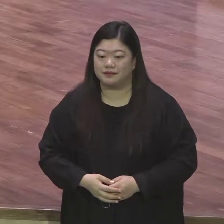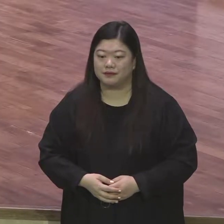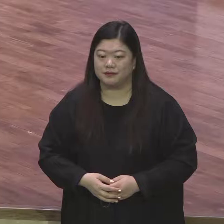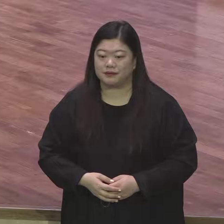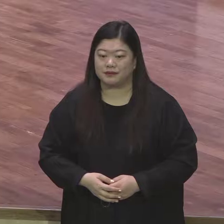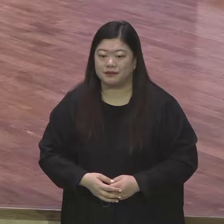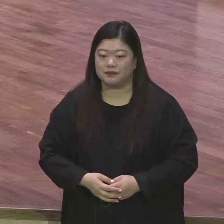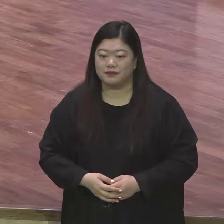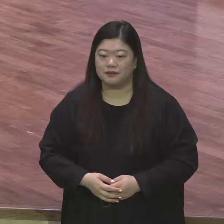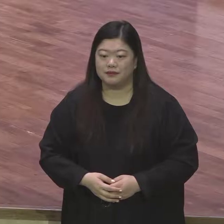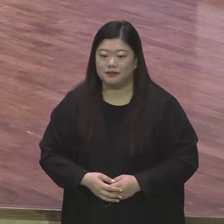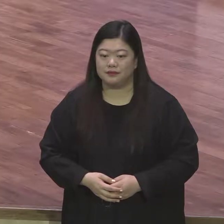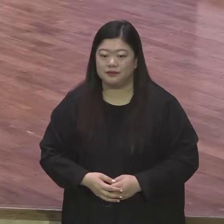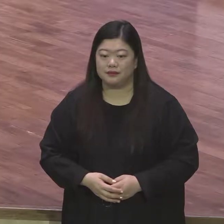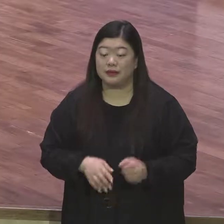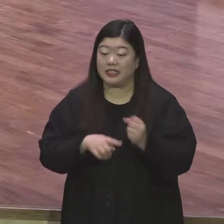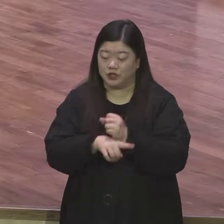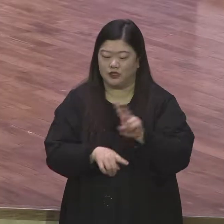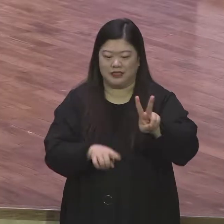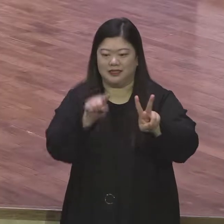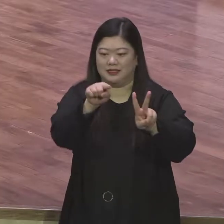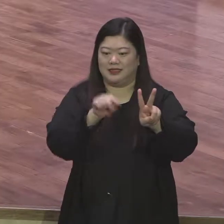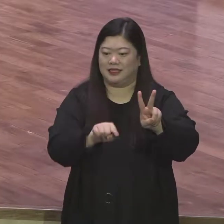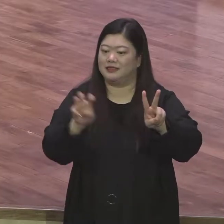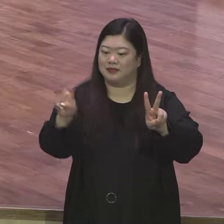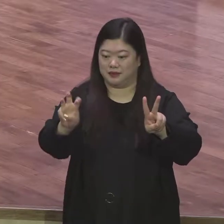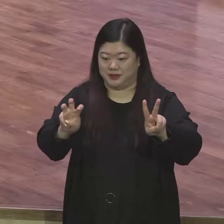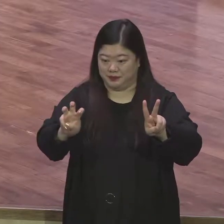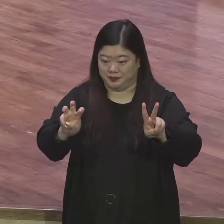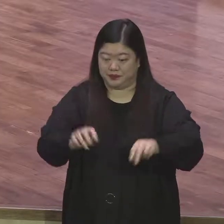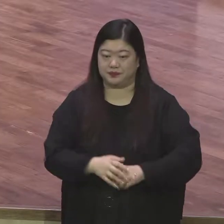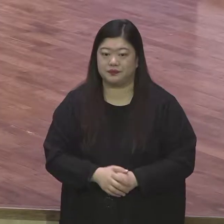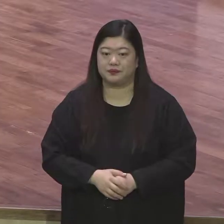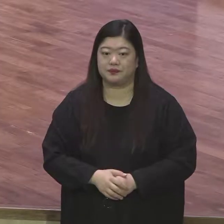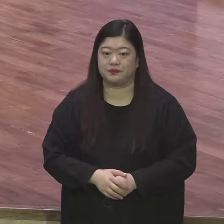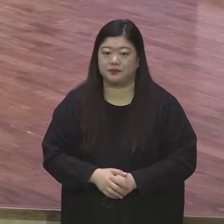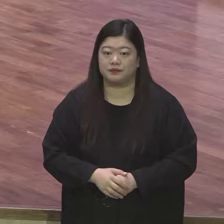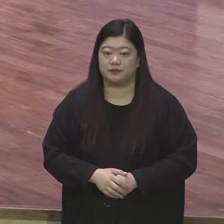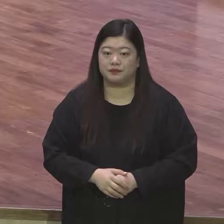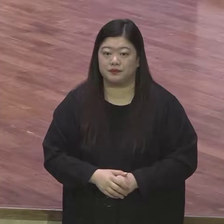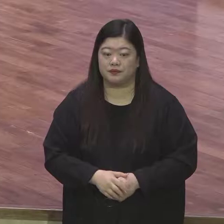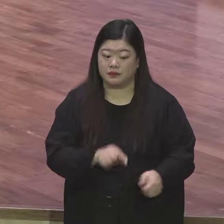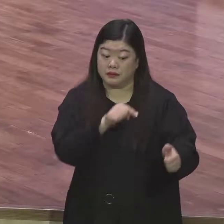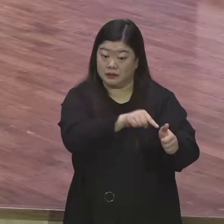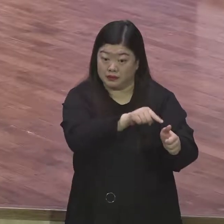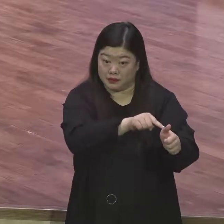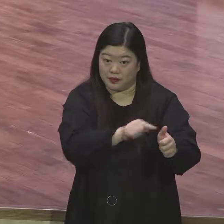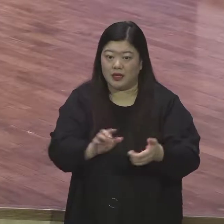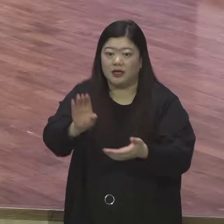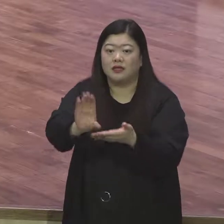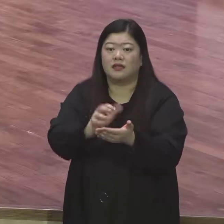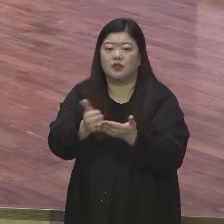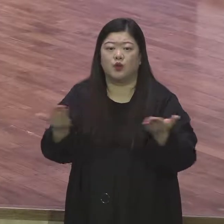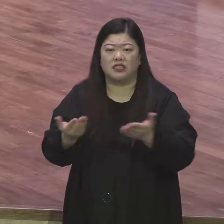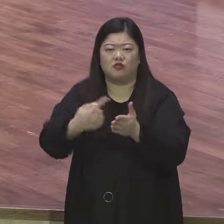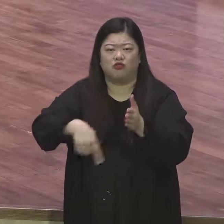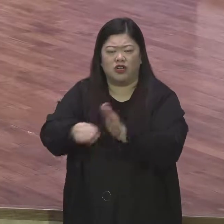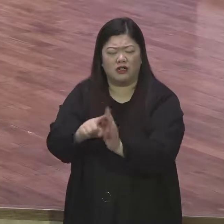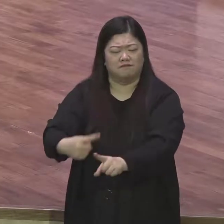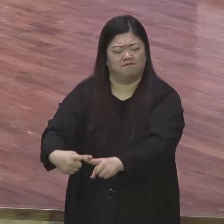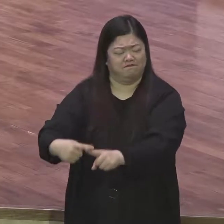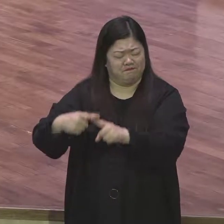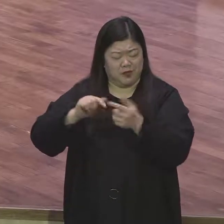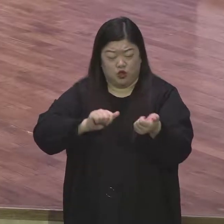그러면서 그 이유를 30절에 설명합니다. 30절입니다. 그가 그리스도의 일을 위하여 죽기에